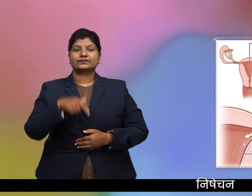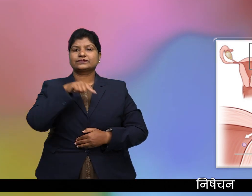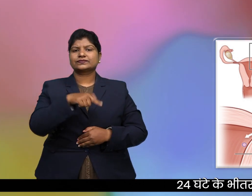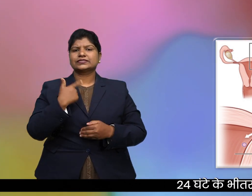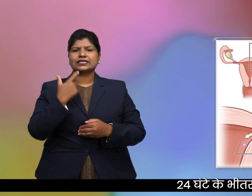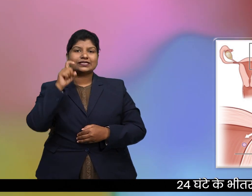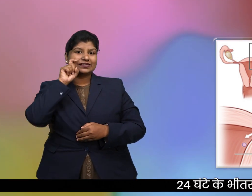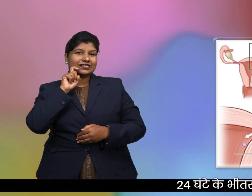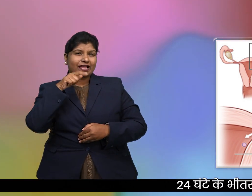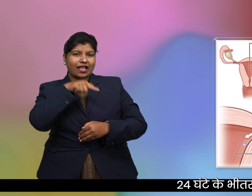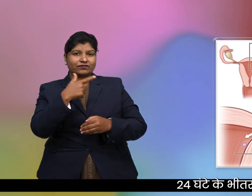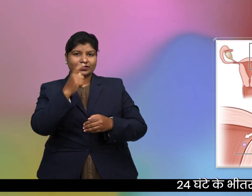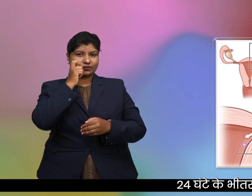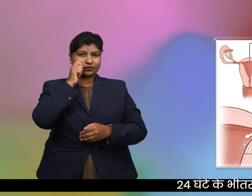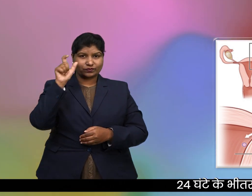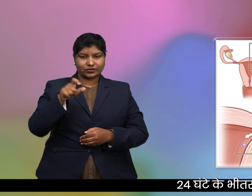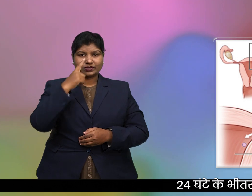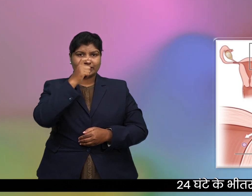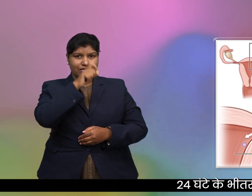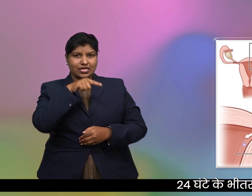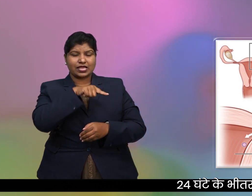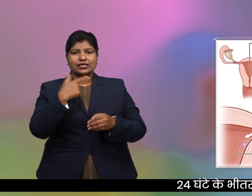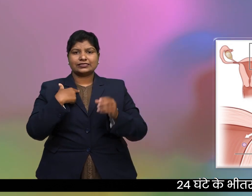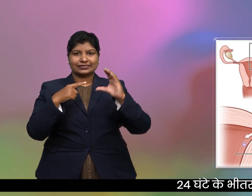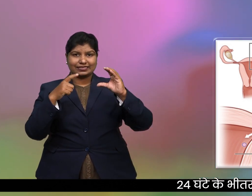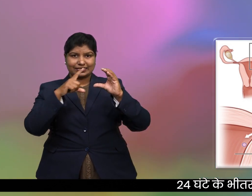निषेचन 24 घंटे के भीतर